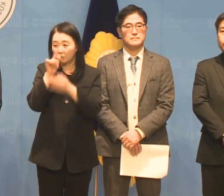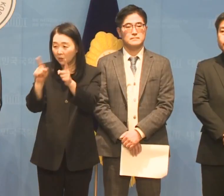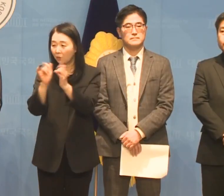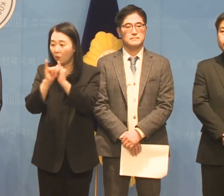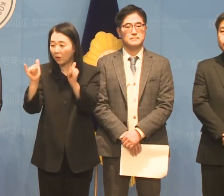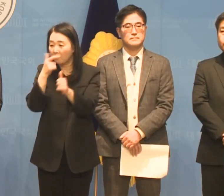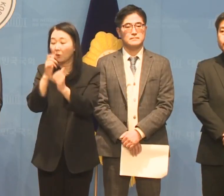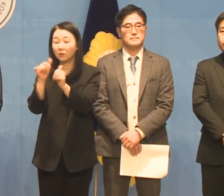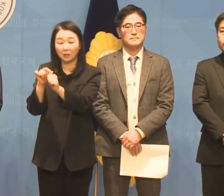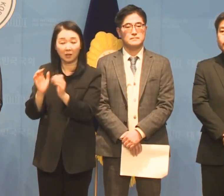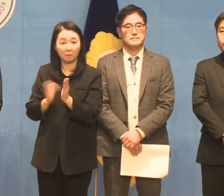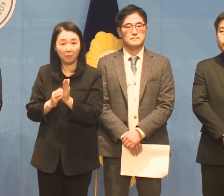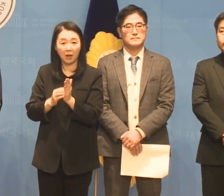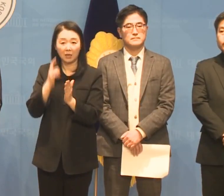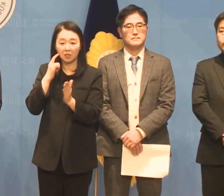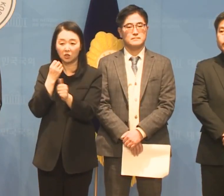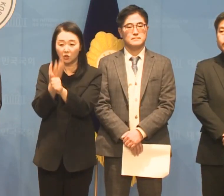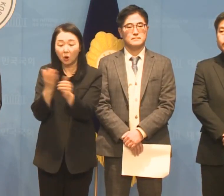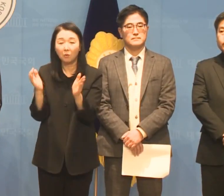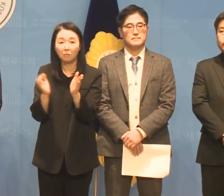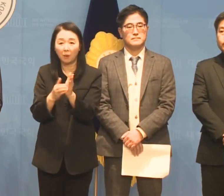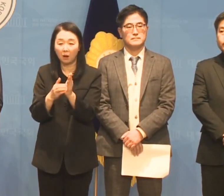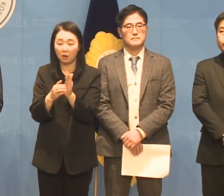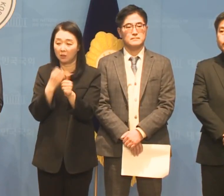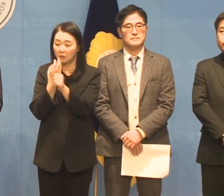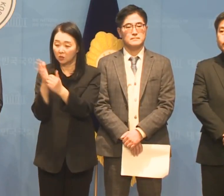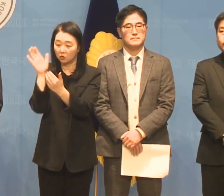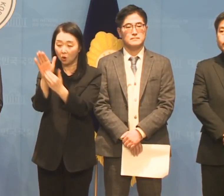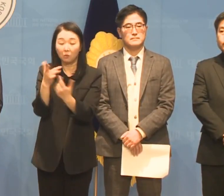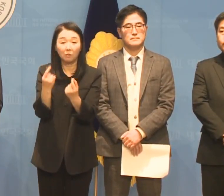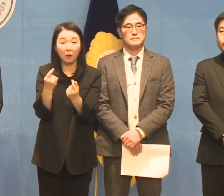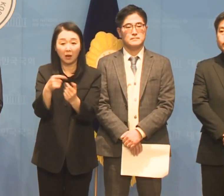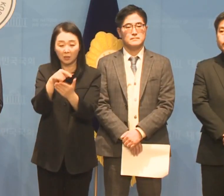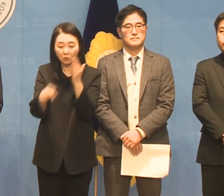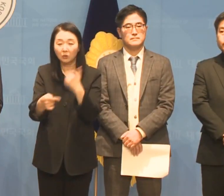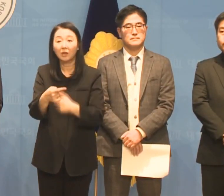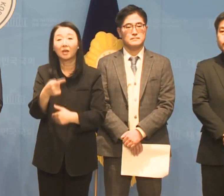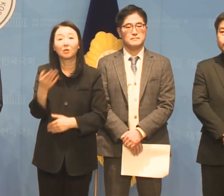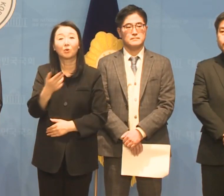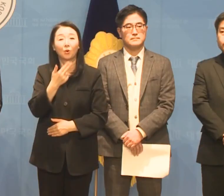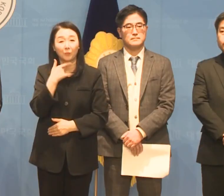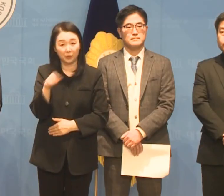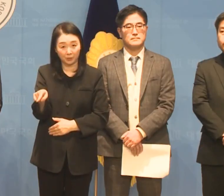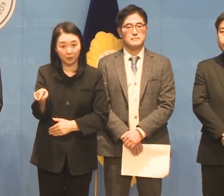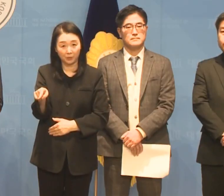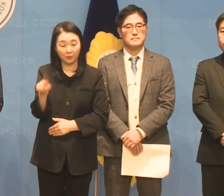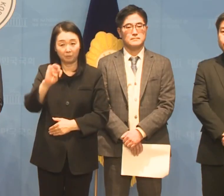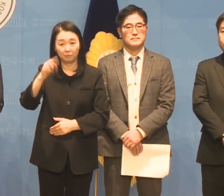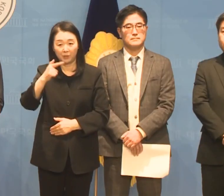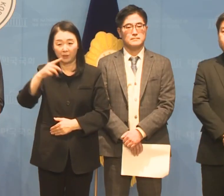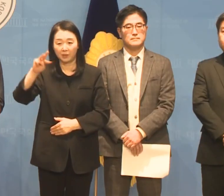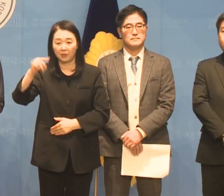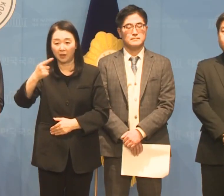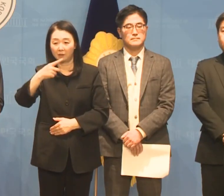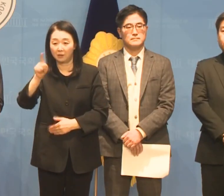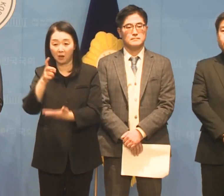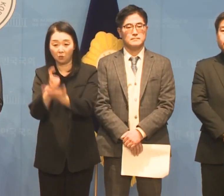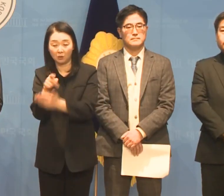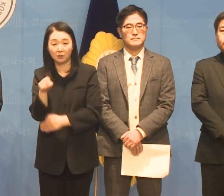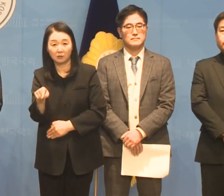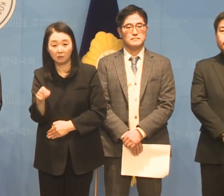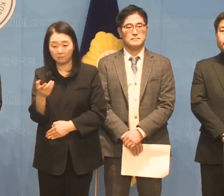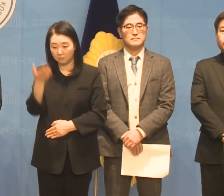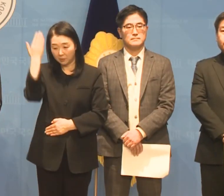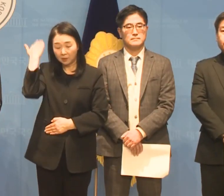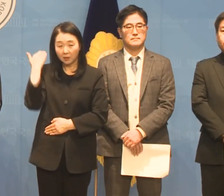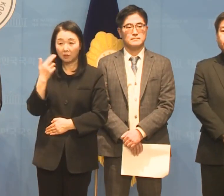있고 진술을 거부할 수 있고 진술을 거부하더라도 불이익하지 않다라고 하는 것입니다. 이 미란다 원칙은